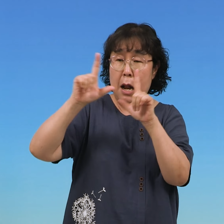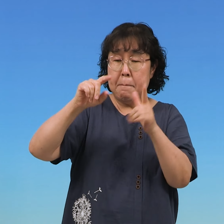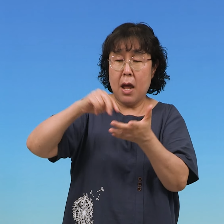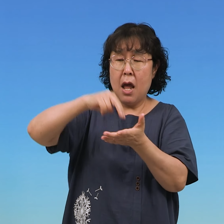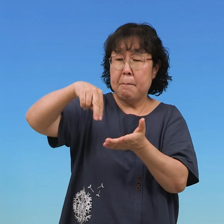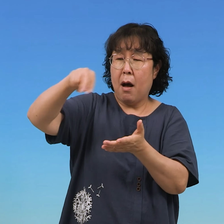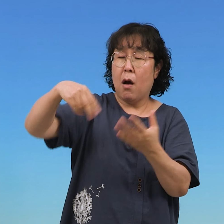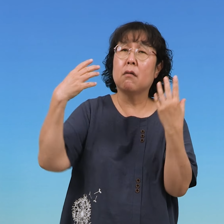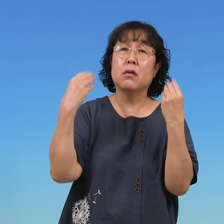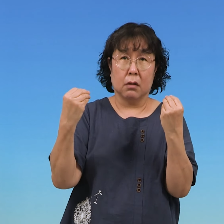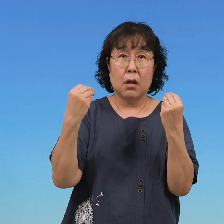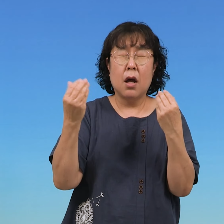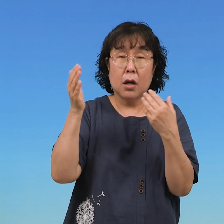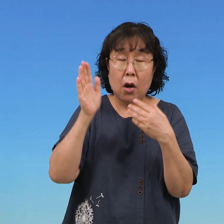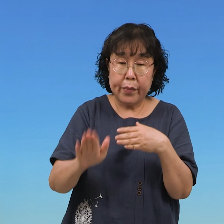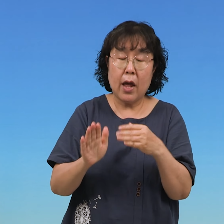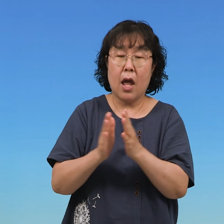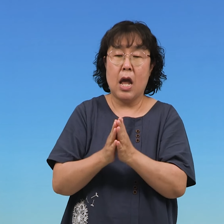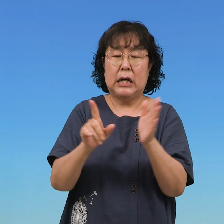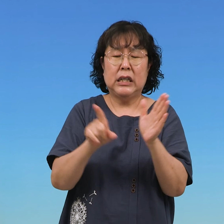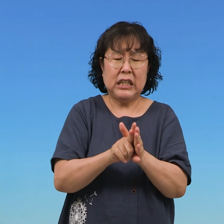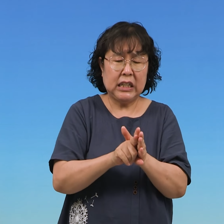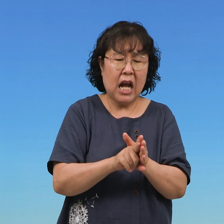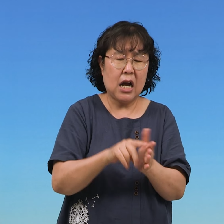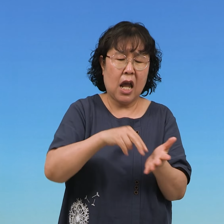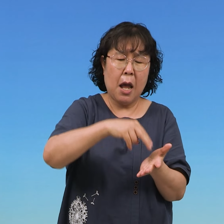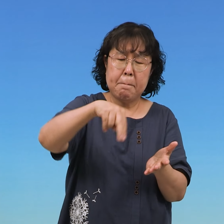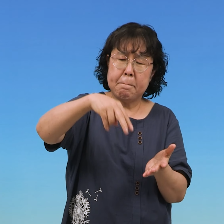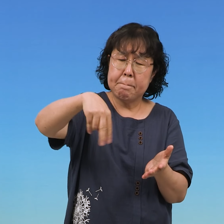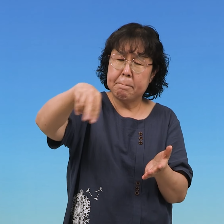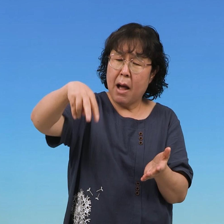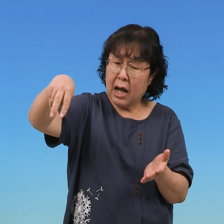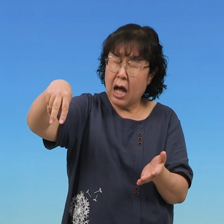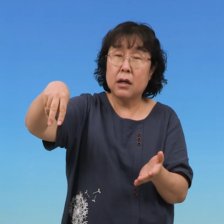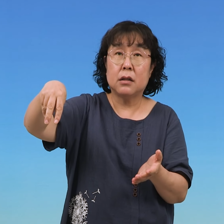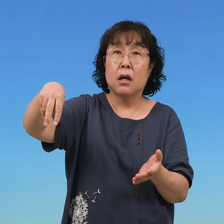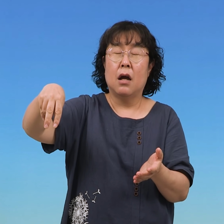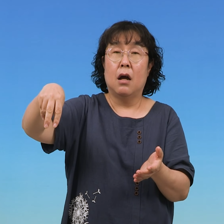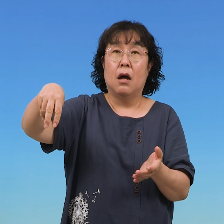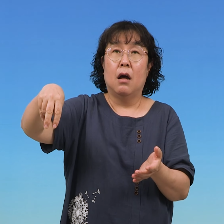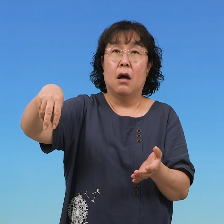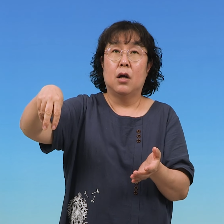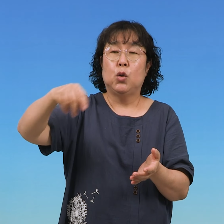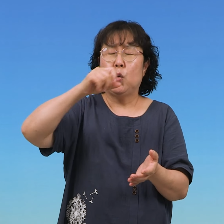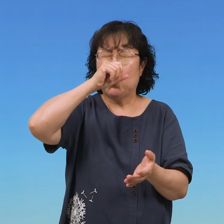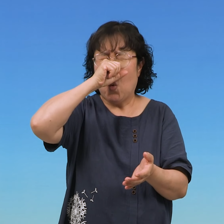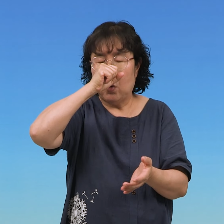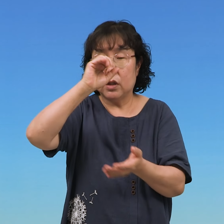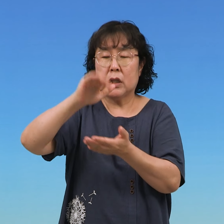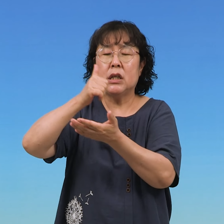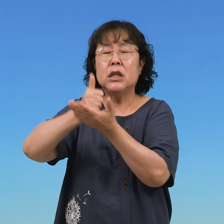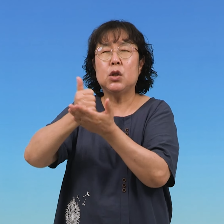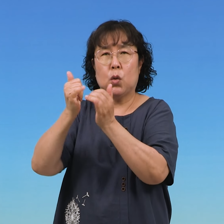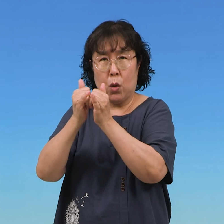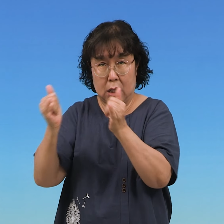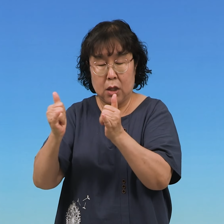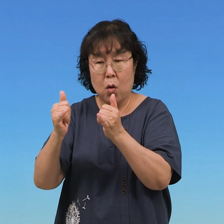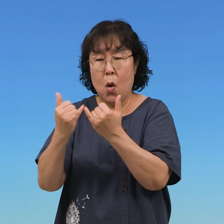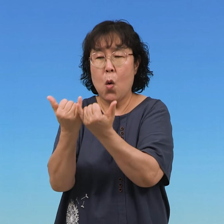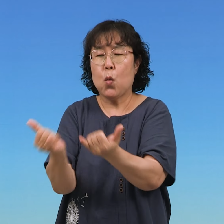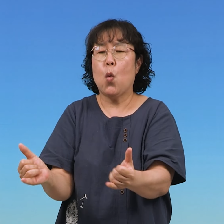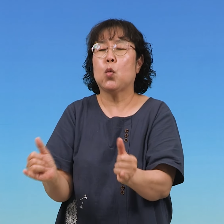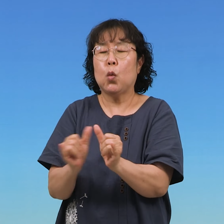끝납니다. 좋은 교회를 만나서 그 교회에서 함께 이루어져가는 교회 공동체가 세워져 나갈 때에